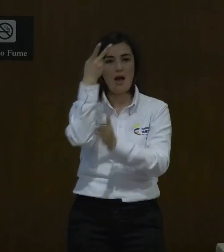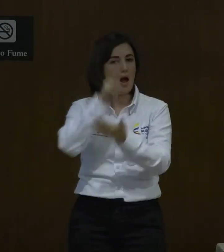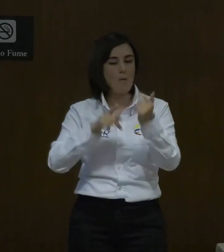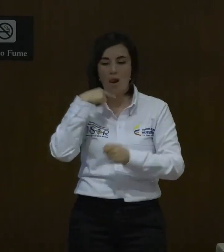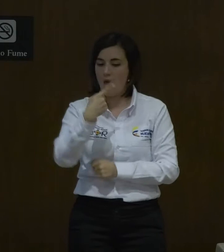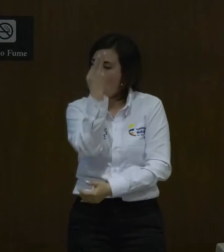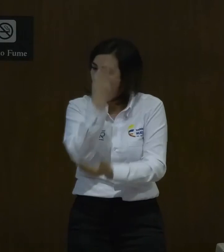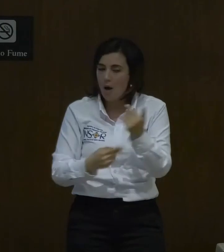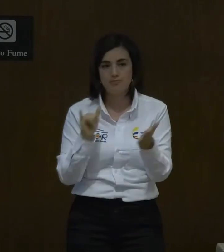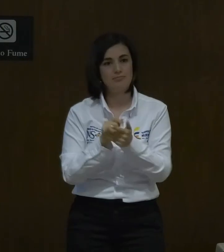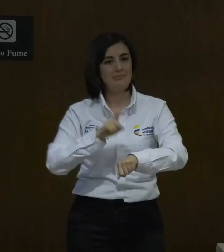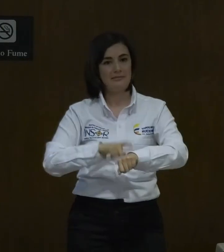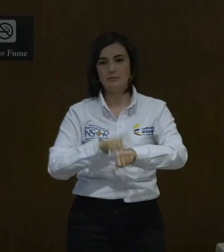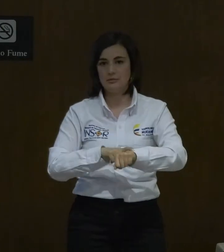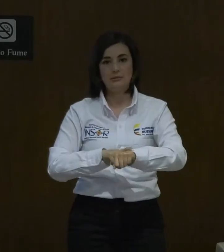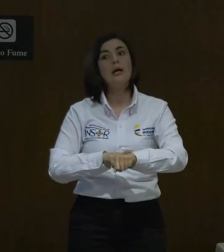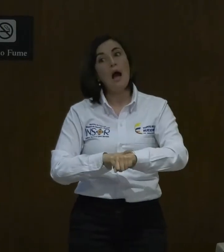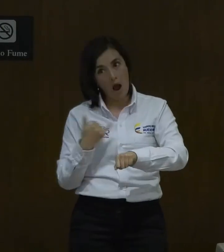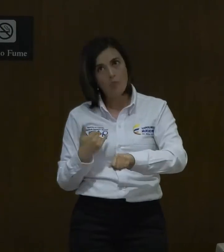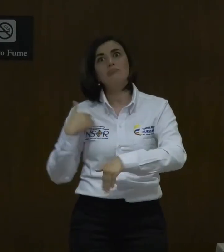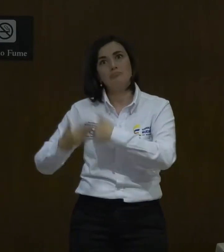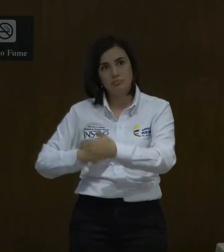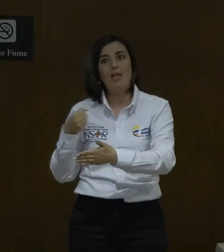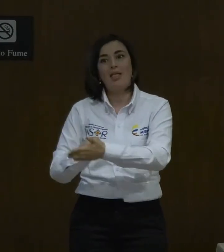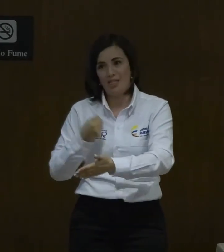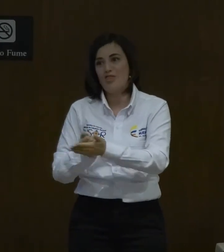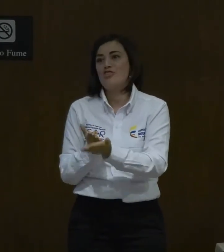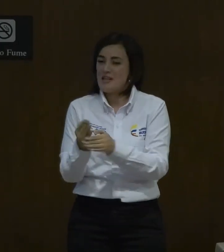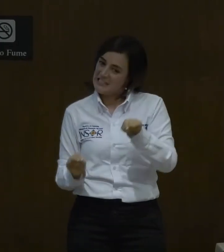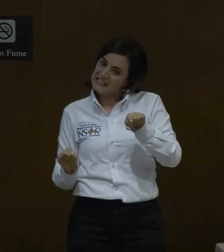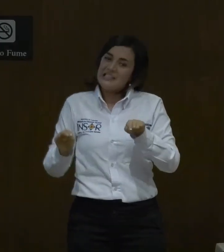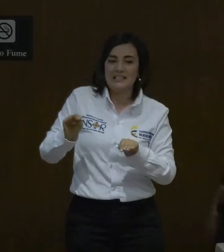dos lenguas. Y esto es algo que todavía está en proceso.